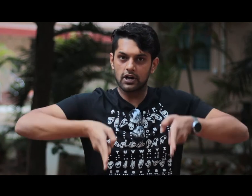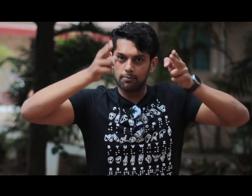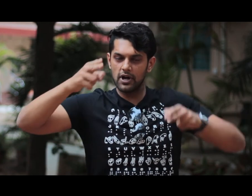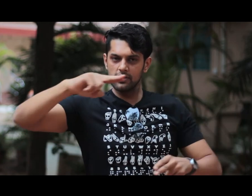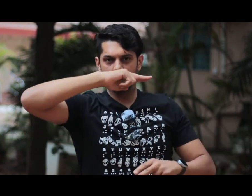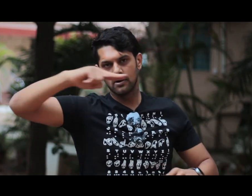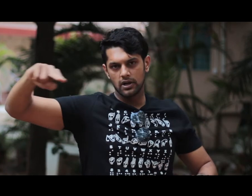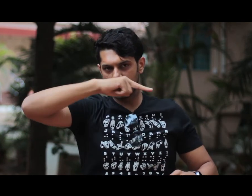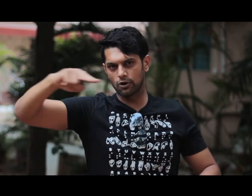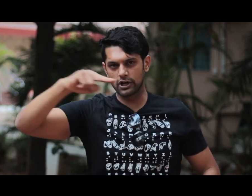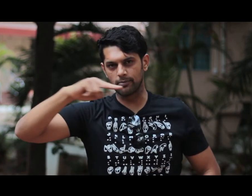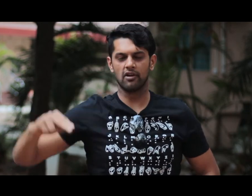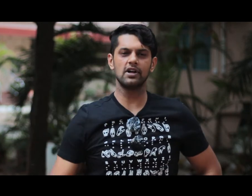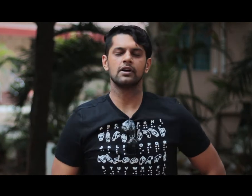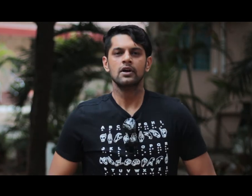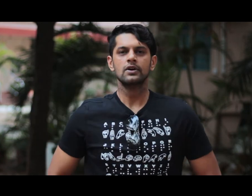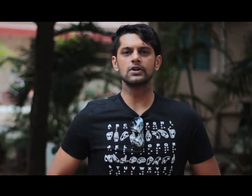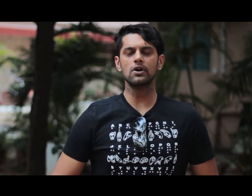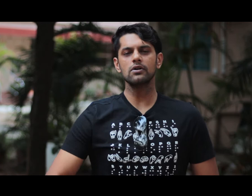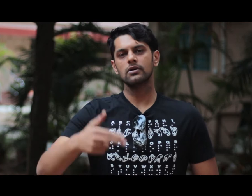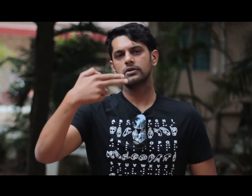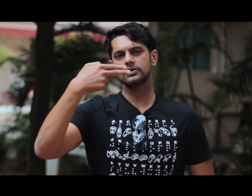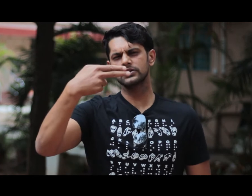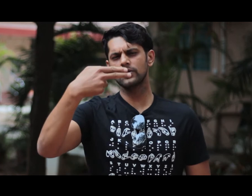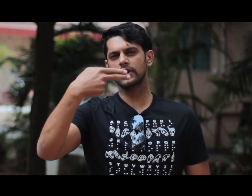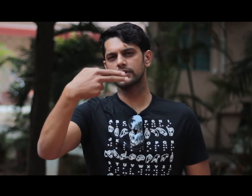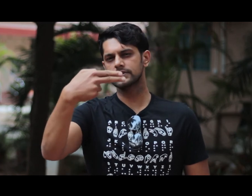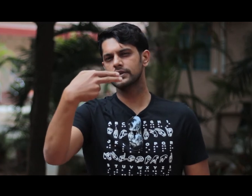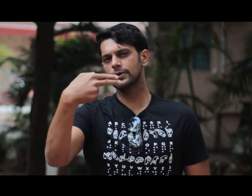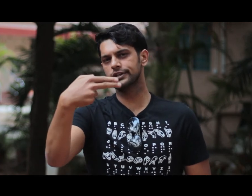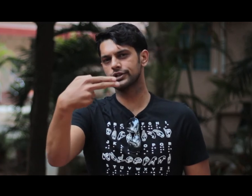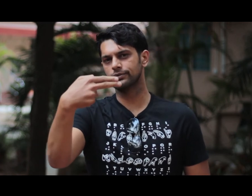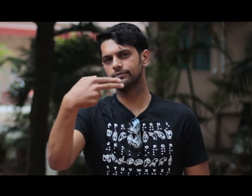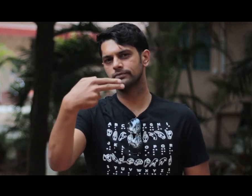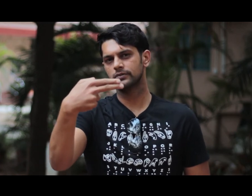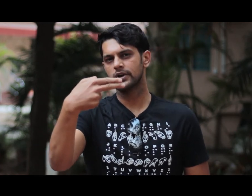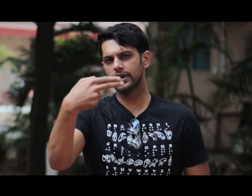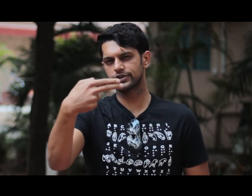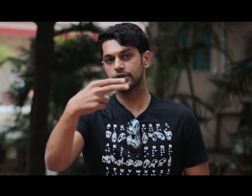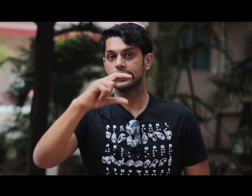ಕಂಬ, ಹಿಂಗೊಂದು ಕಂಬ ಅಲ್ವಾ. ಸೊ ಜಸ್ಟ್ ಹೋಲ್ಡ್ ಇಟ್ ಲೈಕ್ ದಿಸ್. ಇದು ಹೆಚ್, ಇದು ಹೆಚ್,